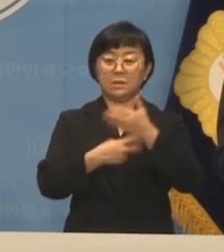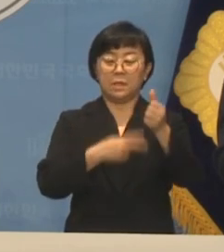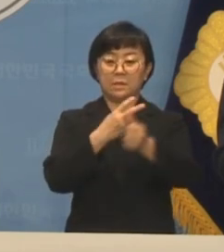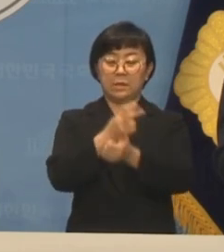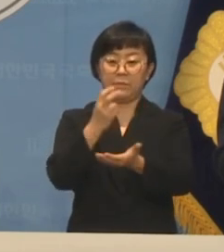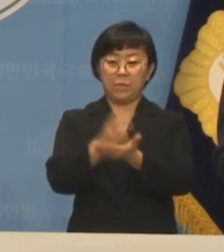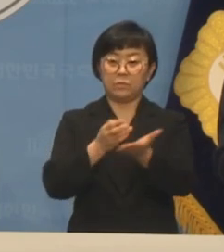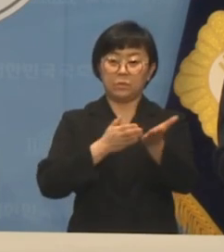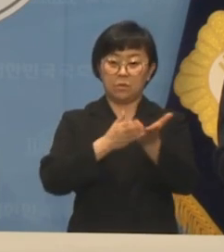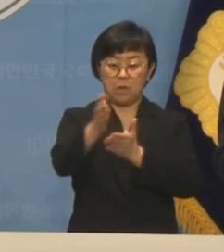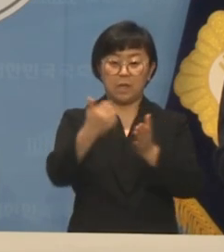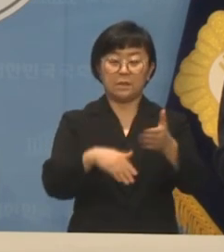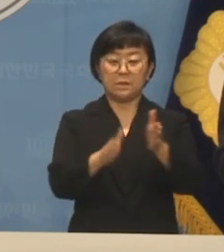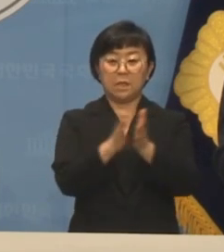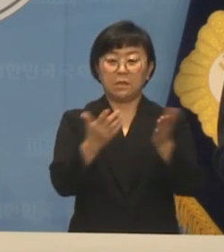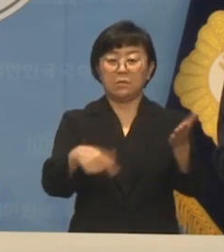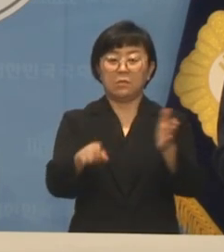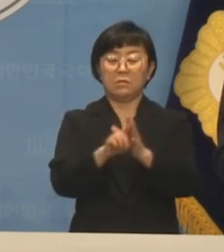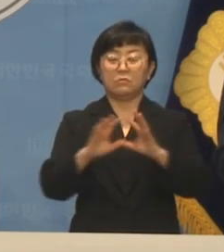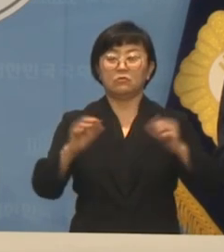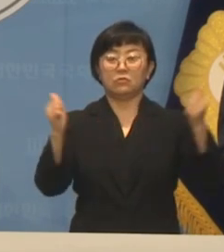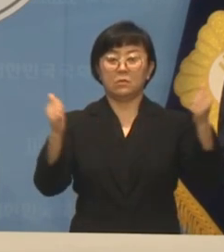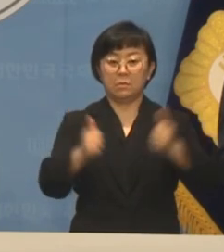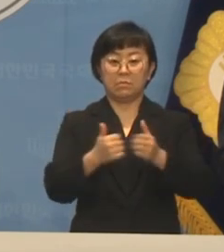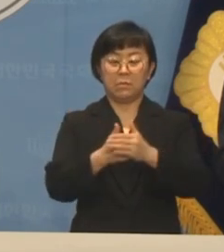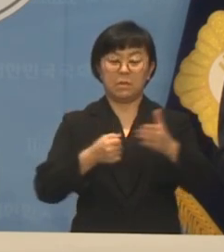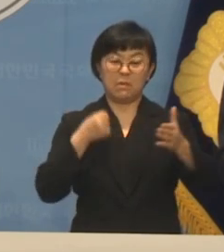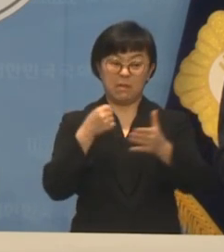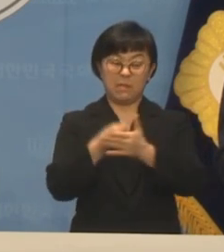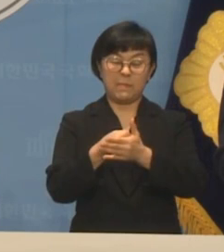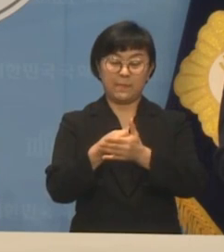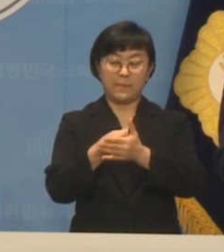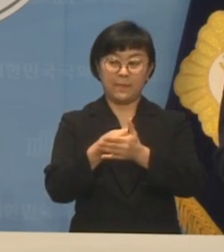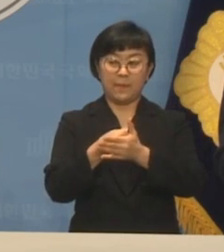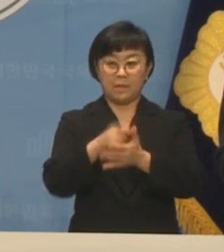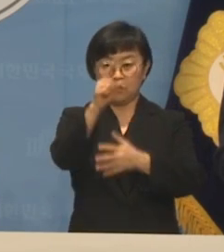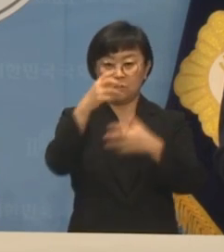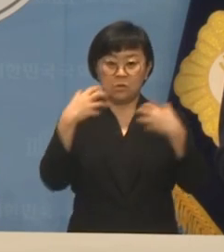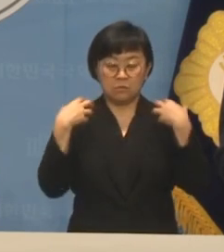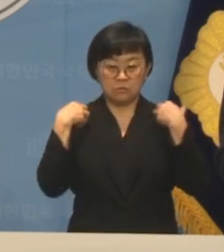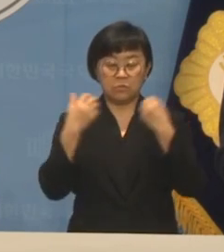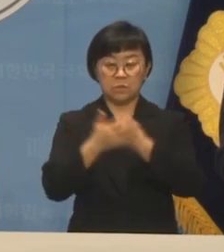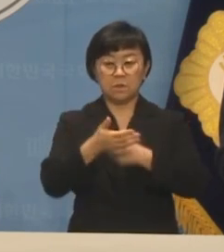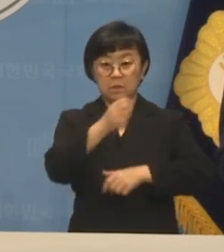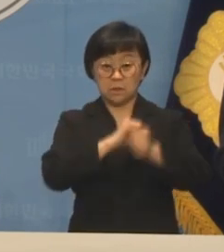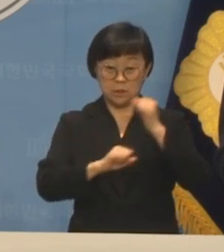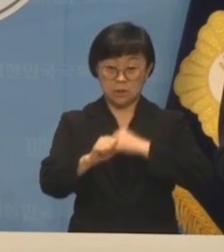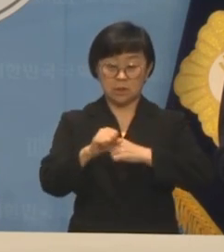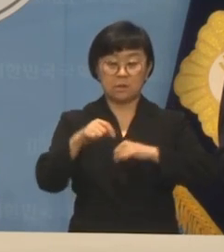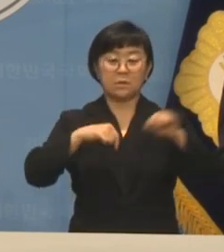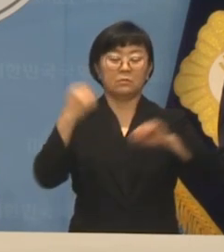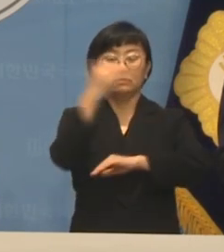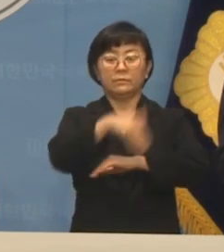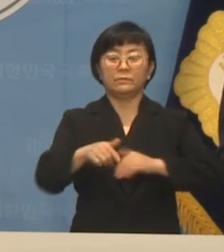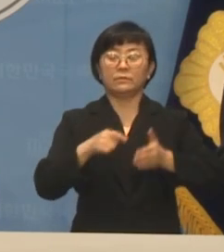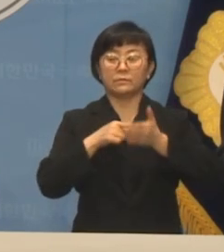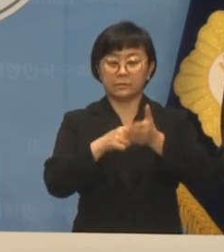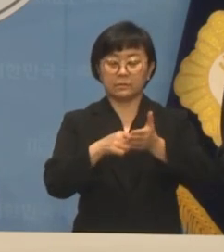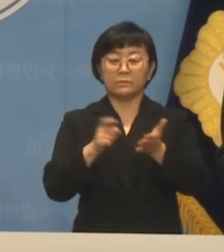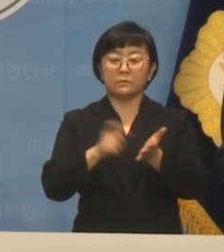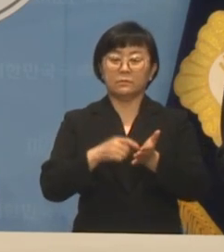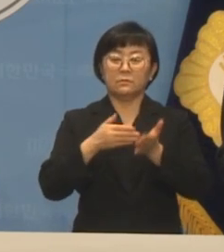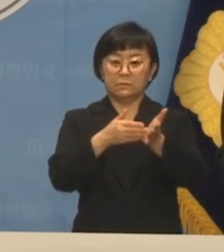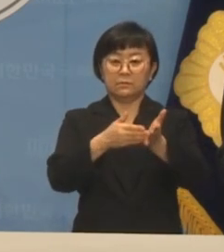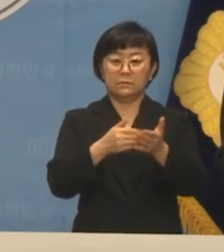통과와 시행을 위한 국회의 결단과 정부의 적극적인 정책 추진을